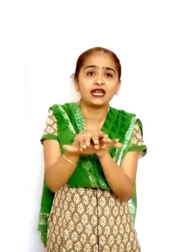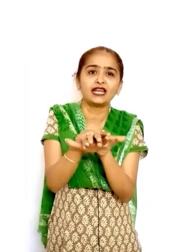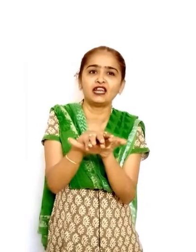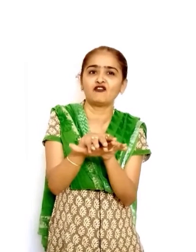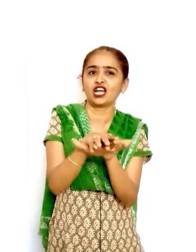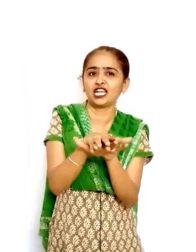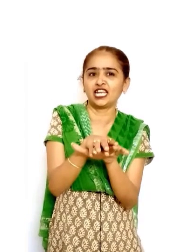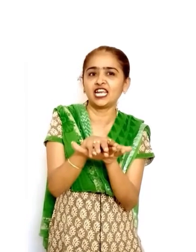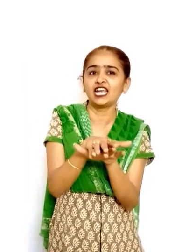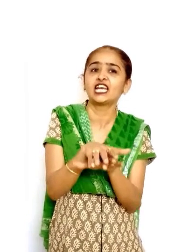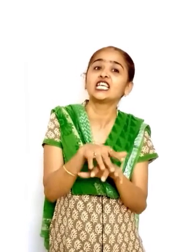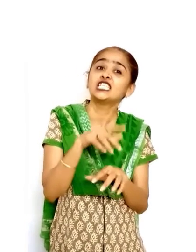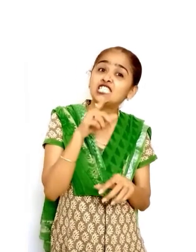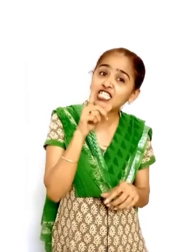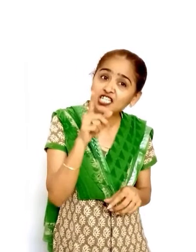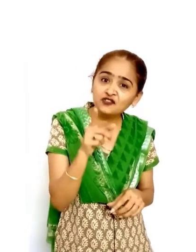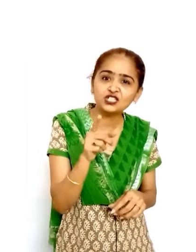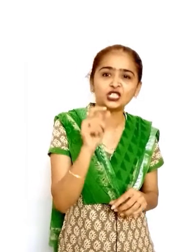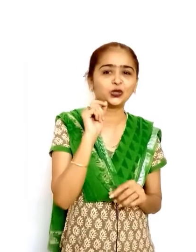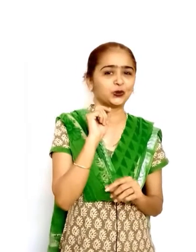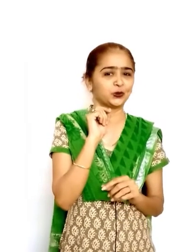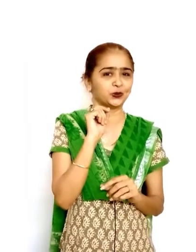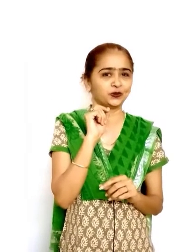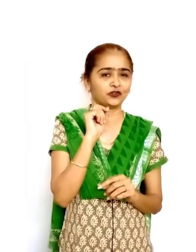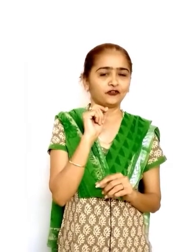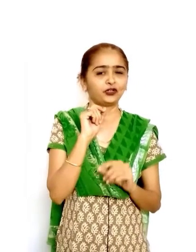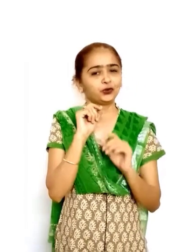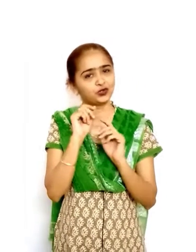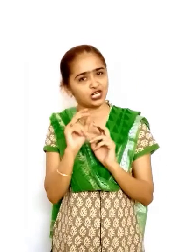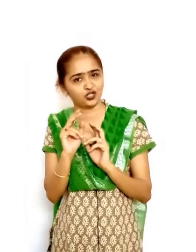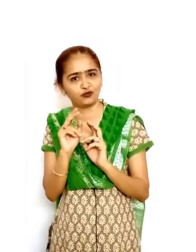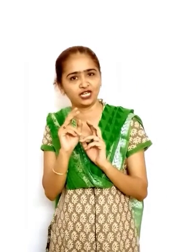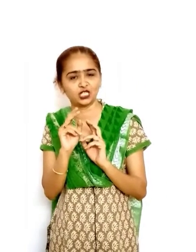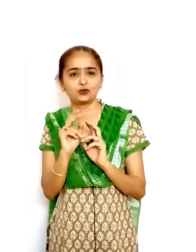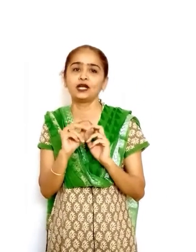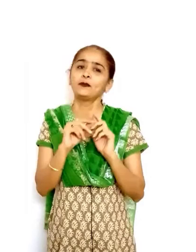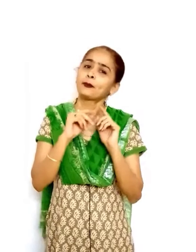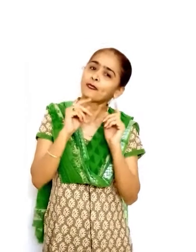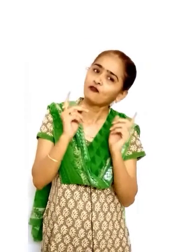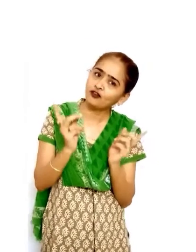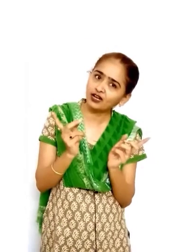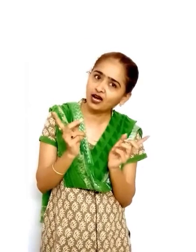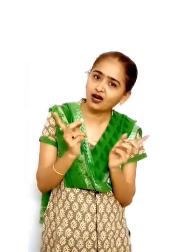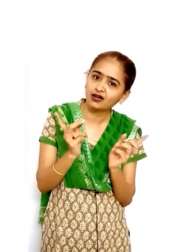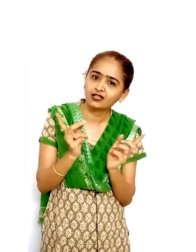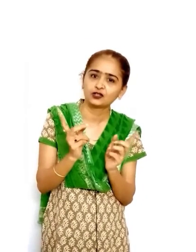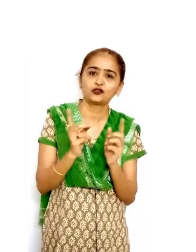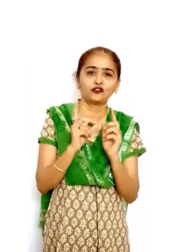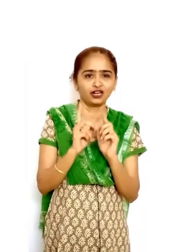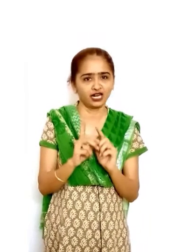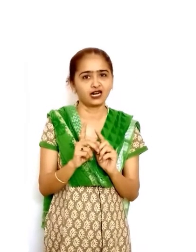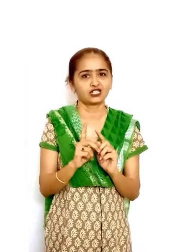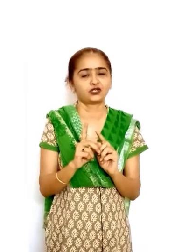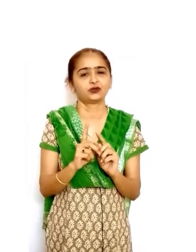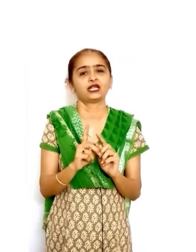रहने वाले जीव जंतु। फिर दूसरा शब्द है इसमें फिरना। तो फिरने का आशय होता